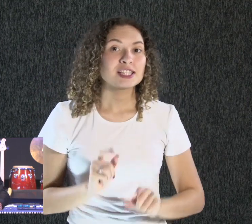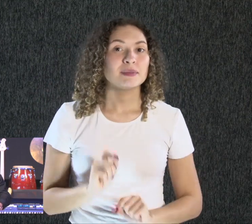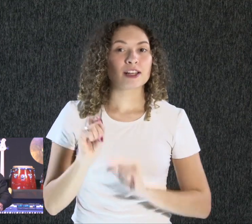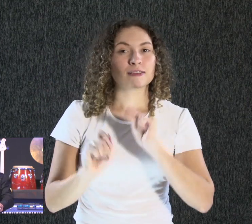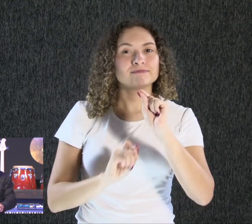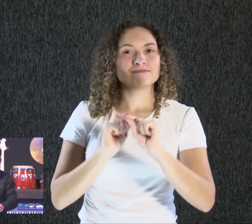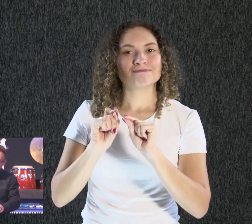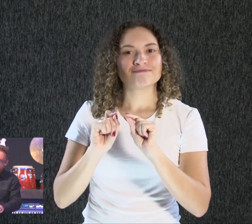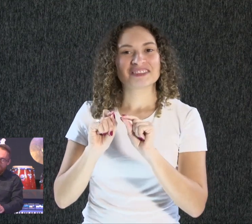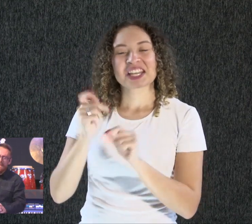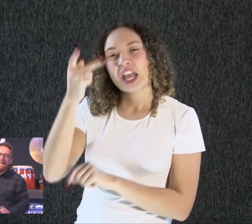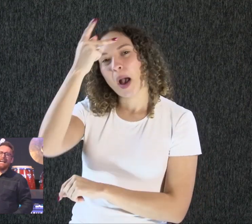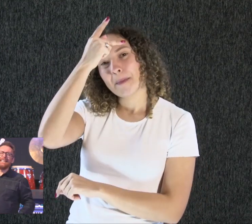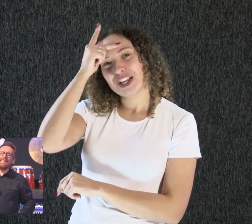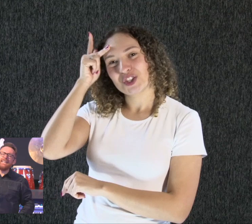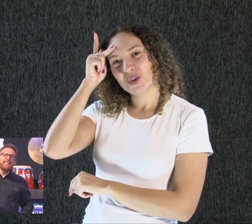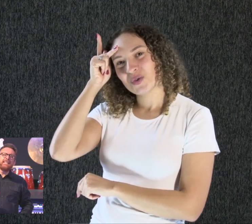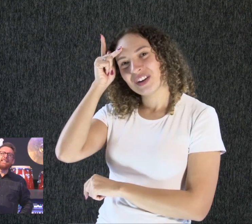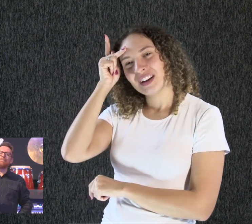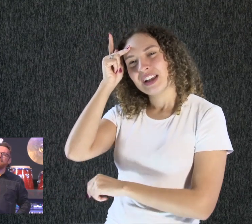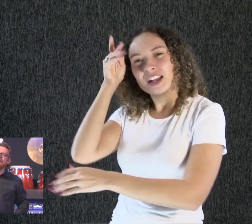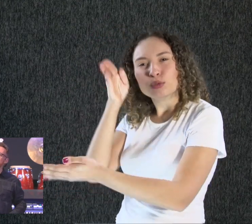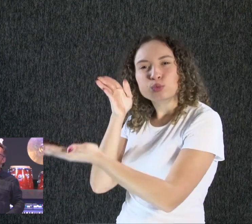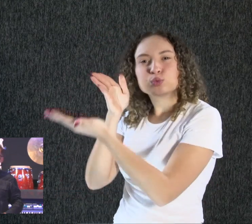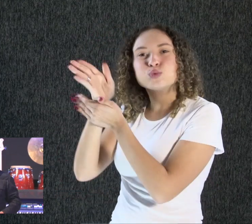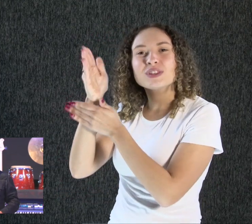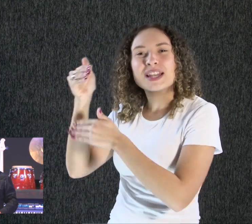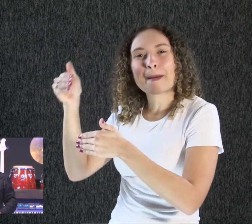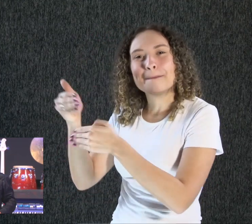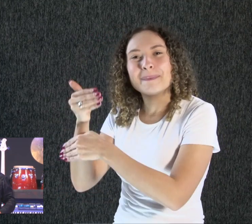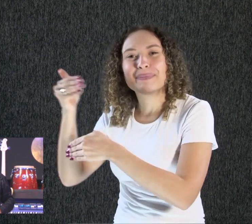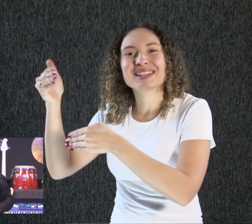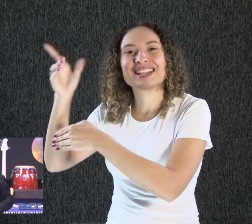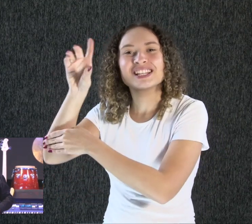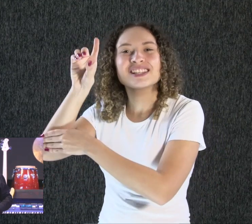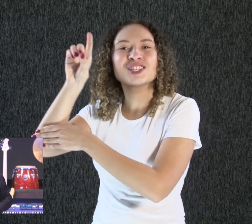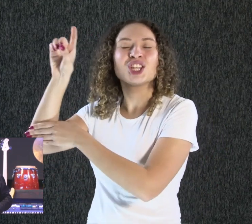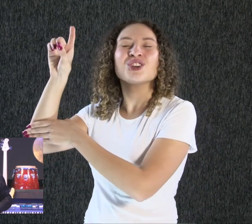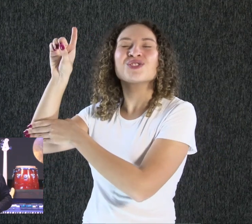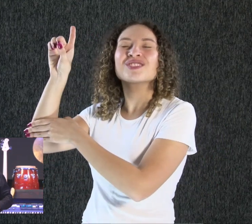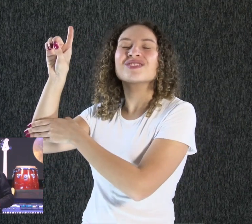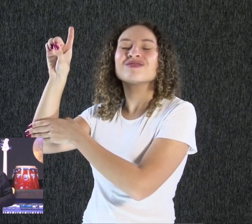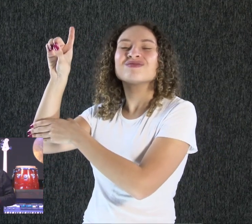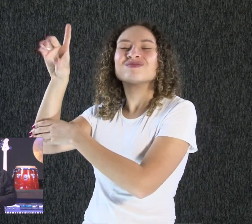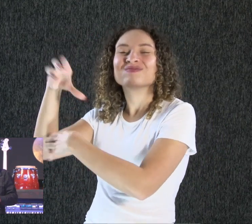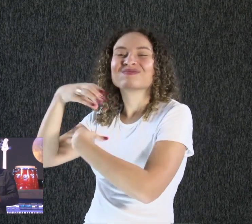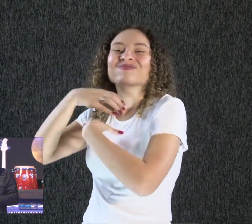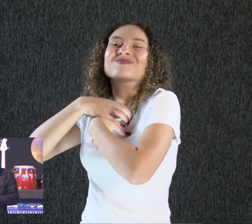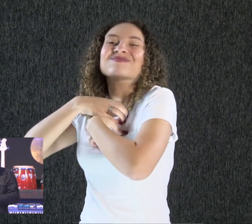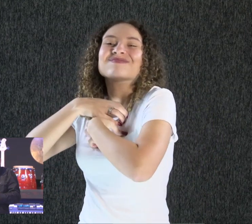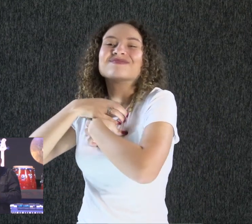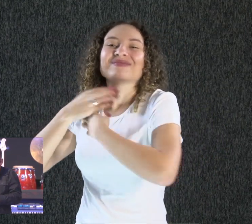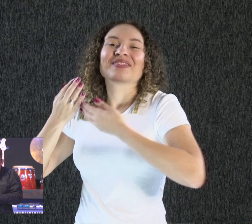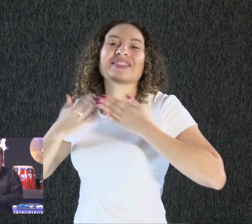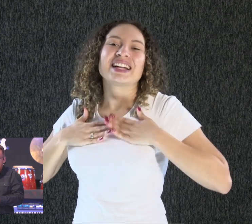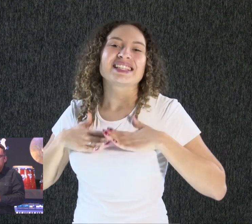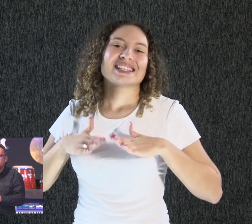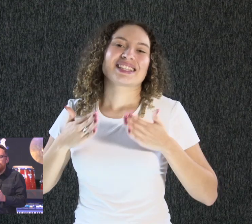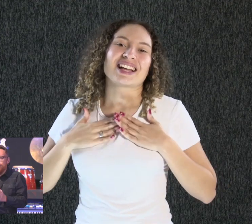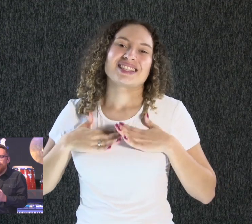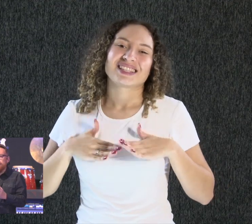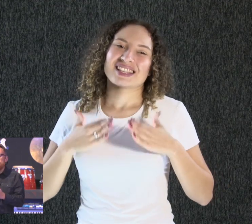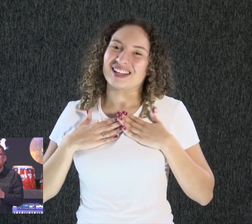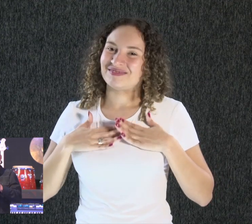O salmista diz no versículo 1, aquele que habita no esconderijo do Altíssimo, a sombra do Onipotente,